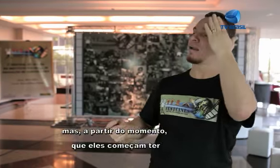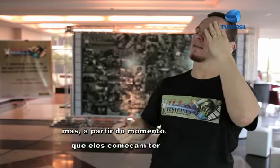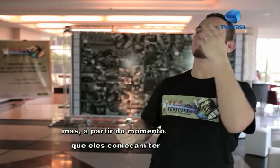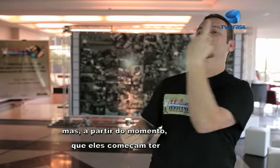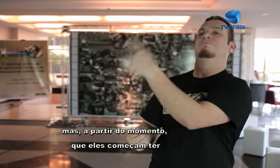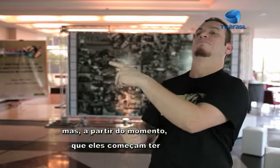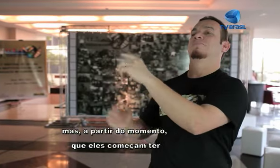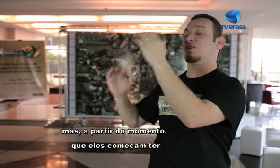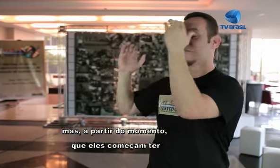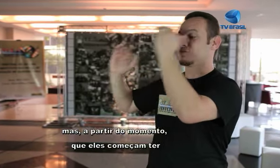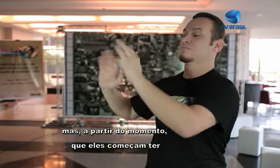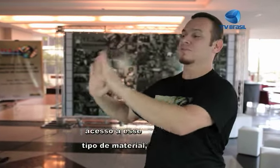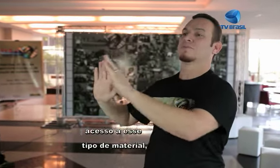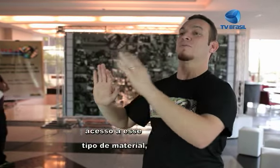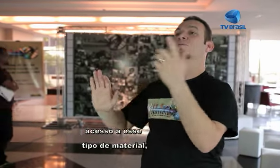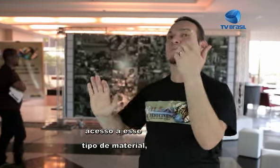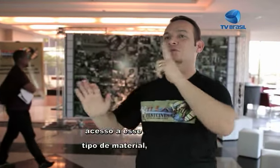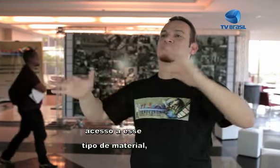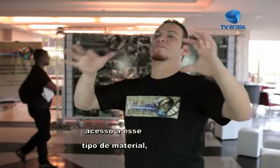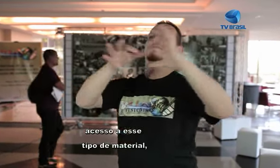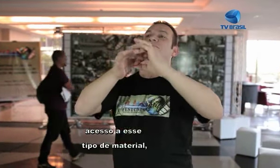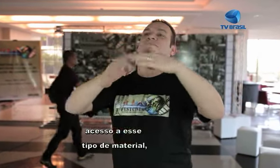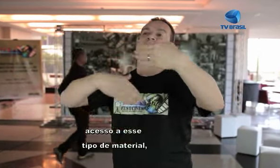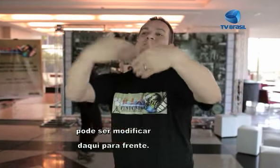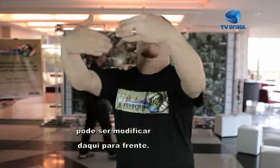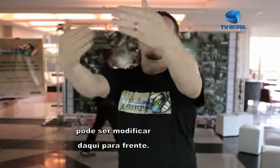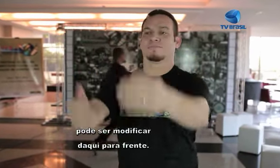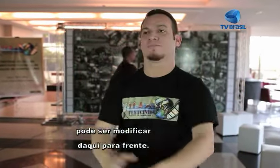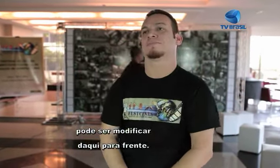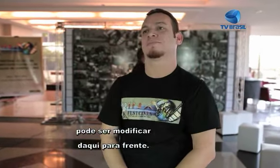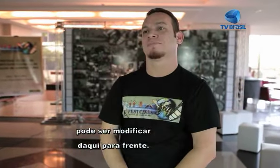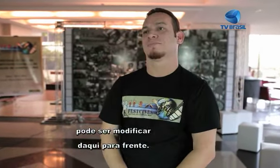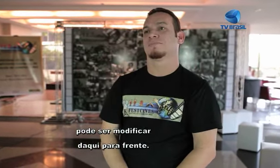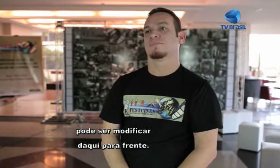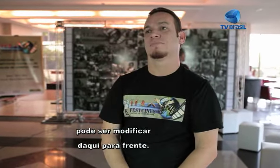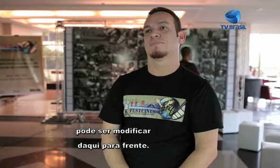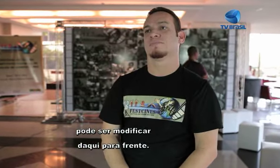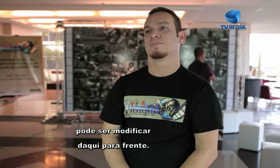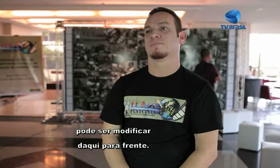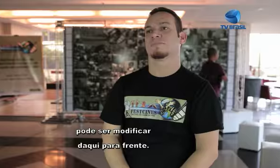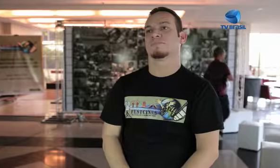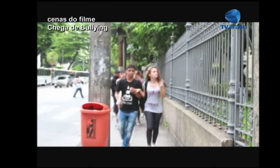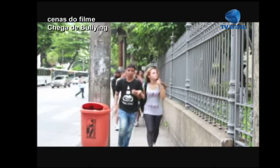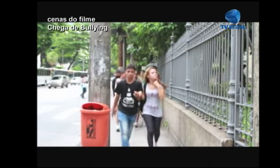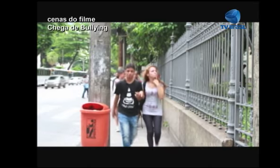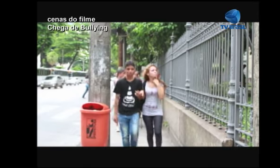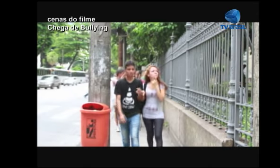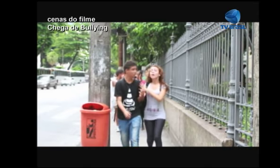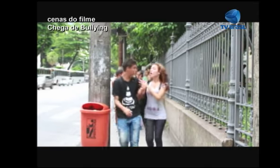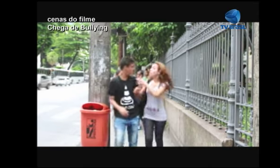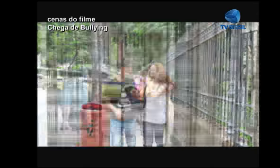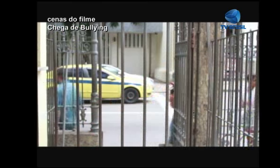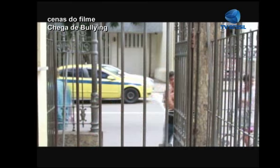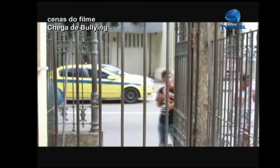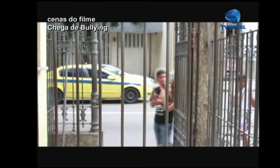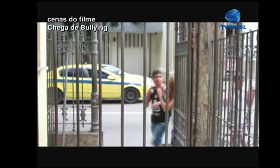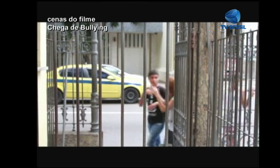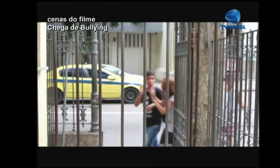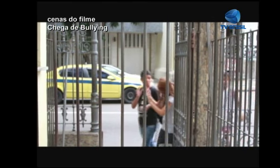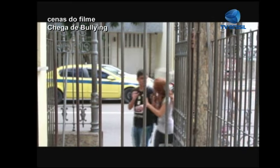Mas a partir do momento que eles começam a ter acesso a esse tipo de material, pode se modificar daqui para frente. Cenas do filme. Homem e mulher caminham na